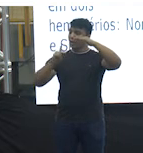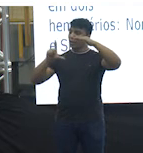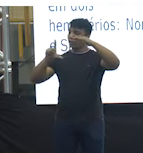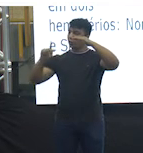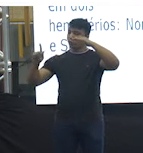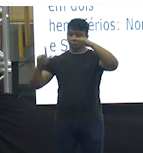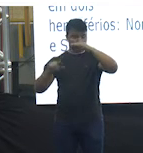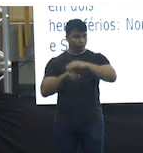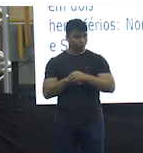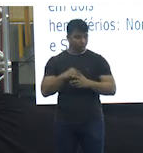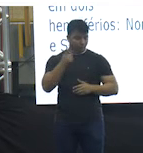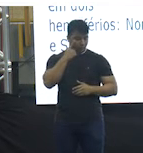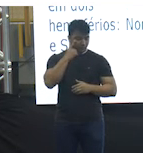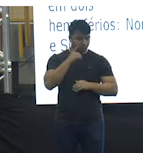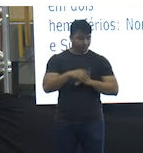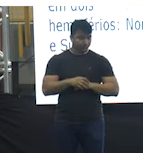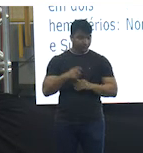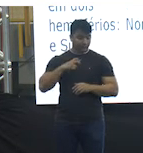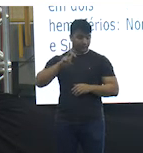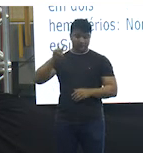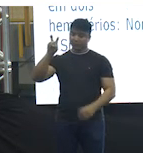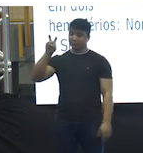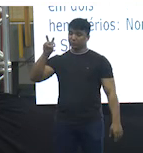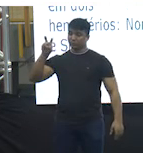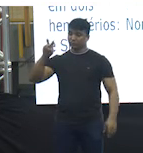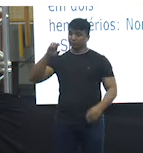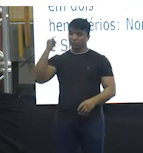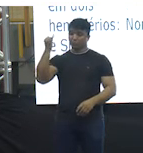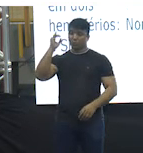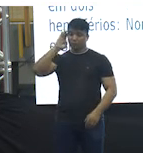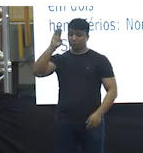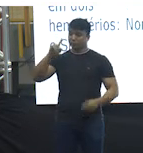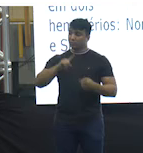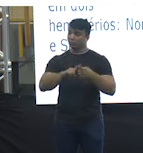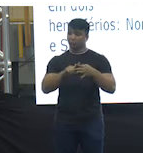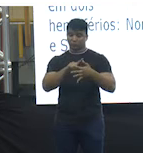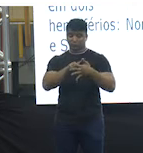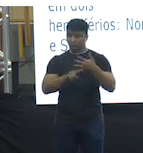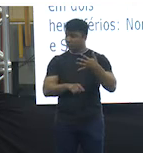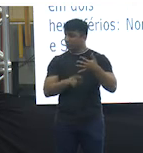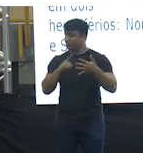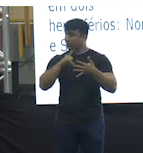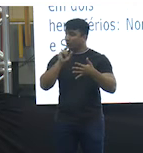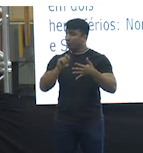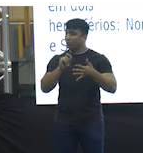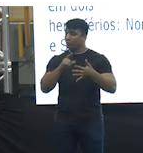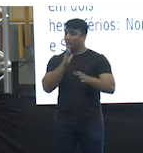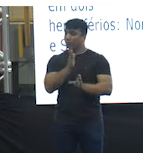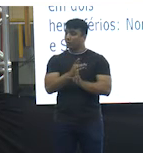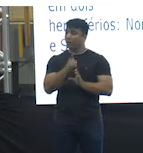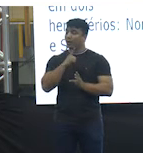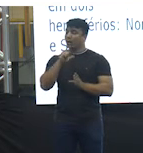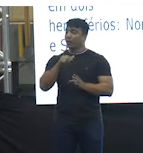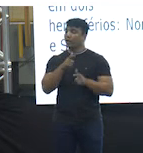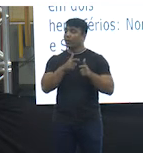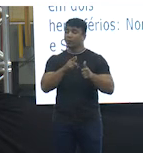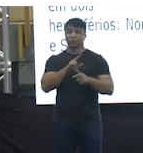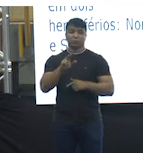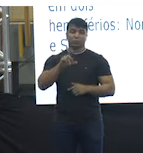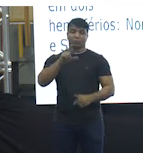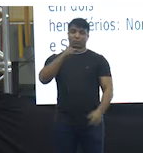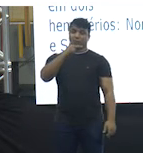paralelos. Existem 5 paralelos importantes. Por quê, professor? Porque eles definem as chamadas